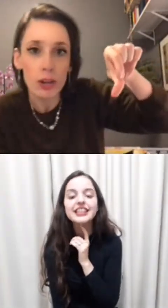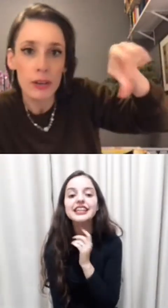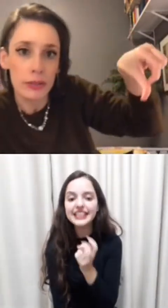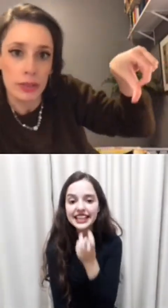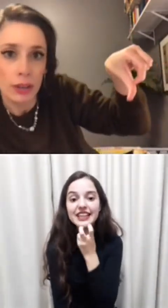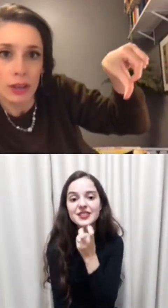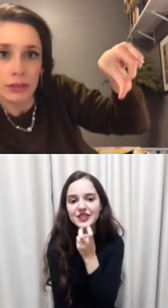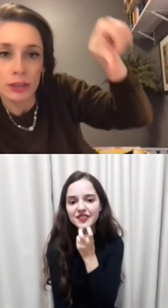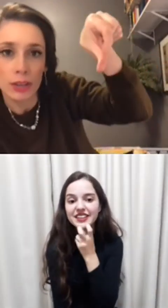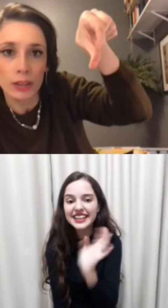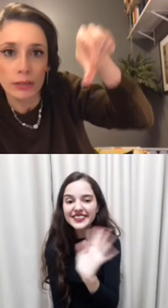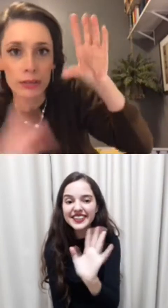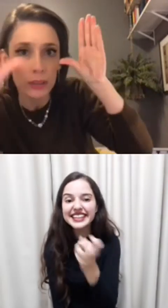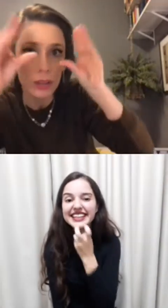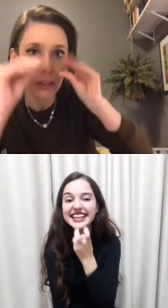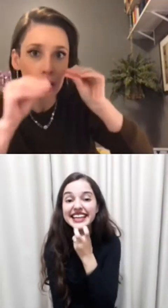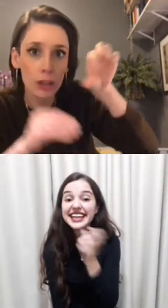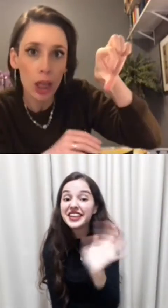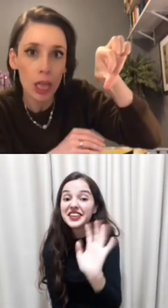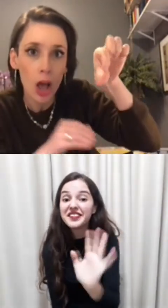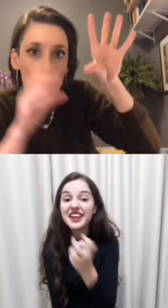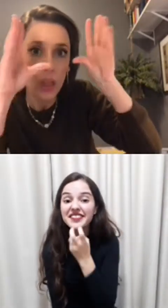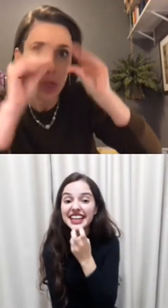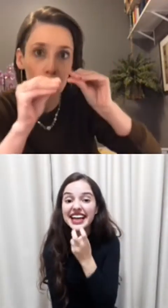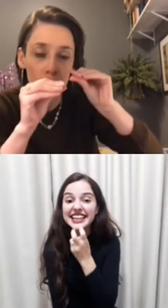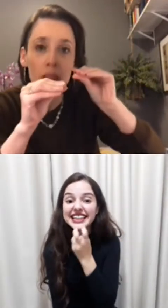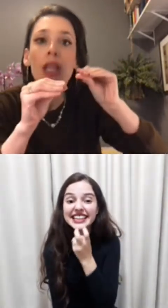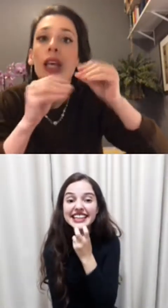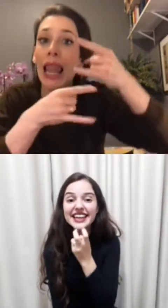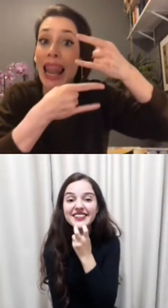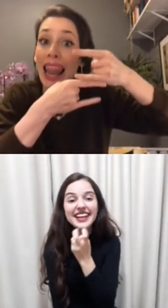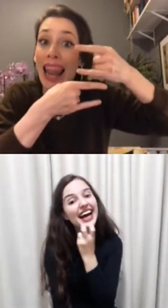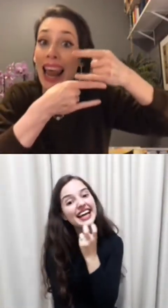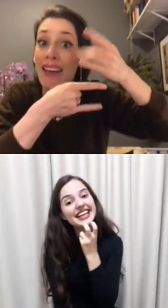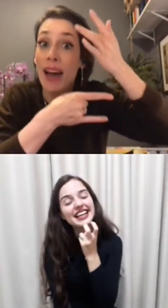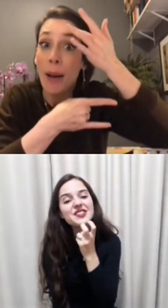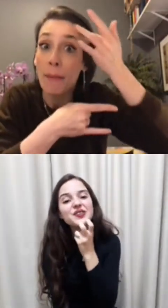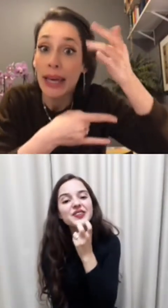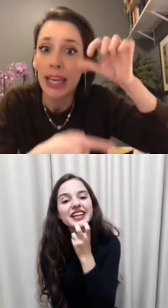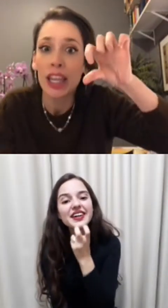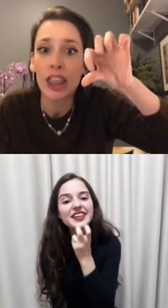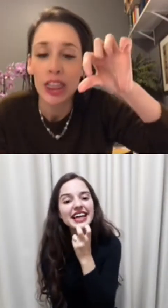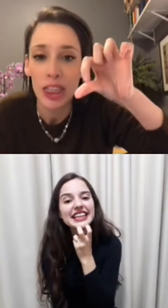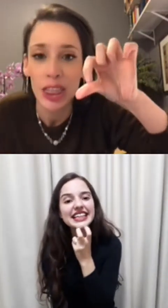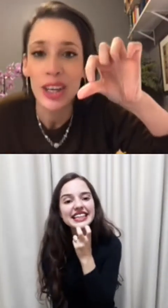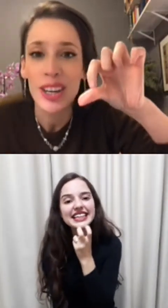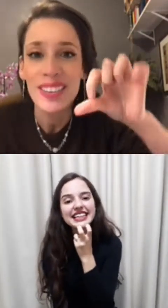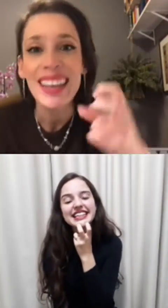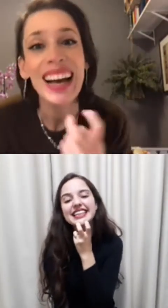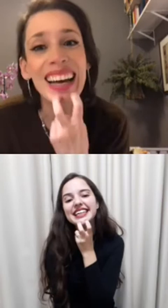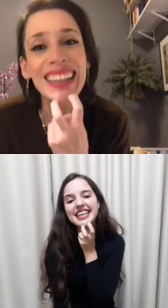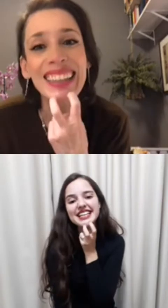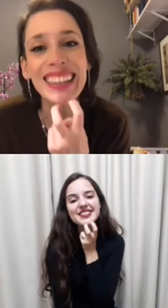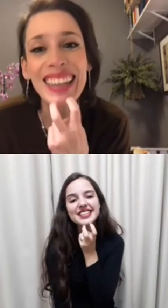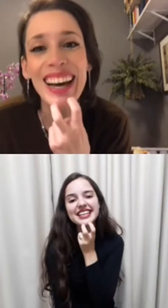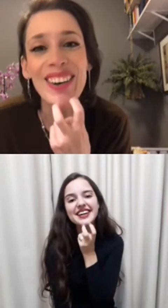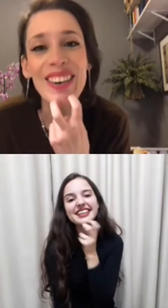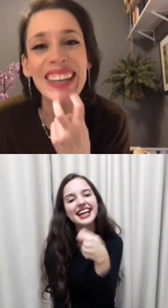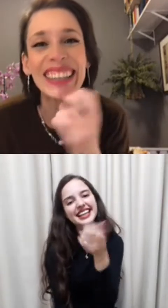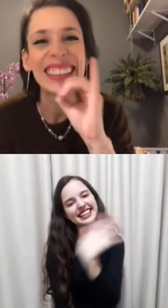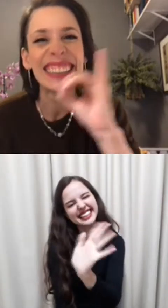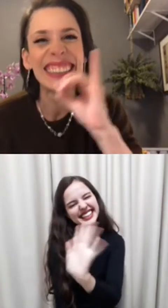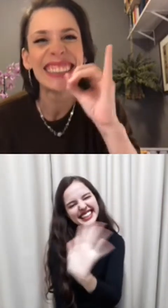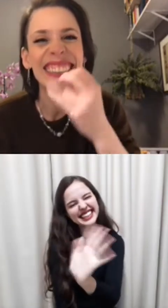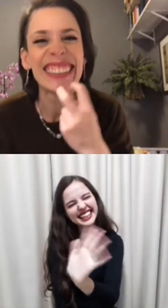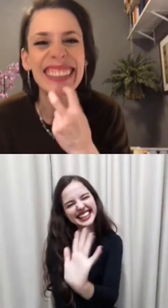9 da noite. Isso, 9 da noite. Minha amiga Nanda tá online, ela é surda, olha a Nanda. Esse é o Ananda, filho oi.